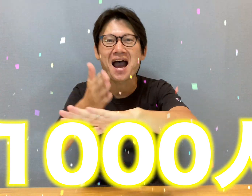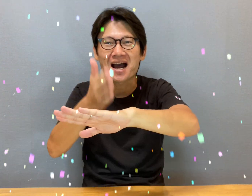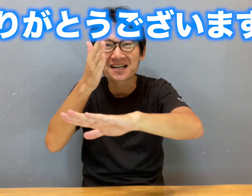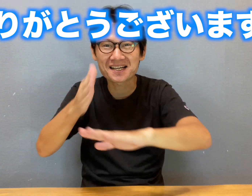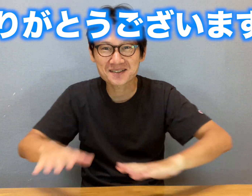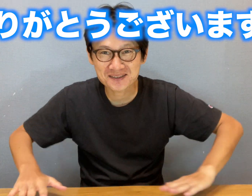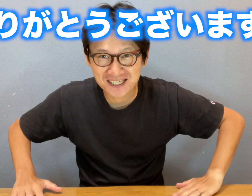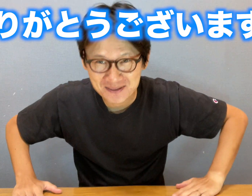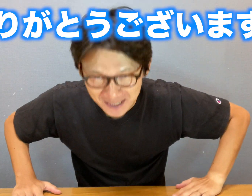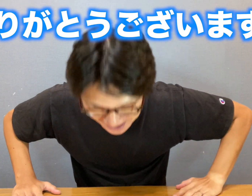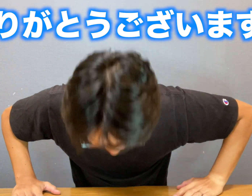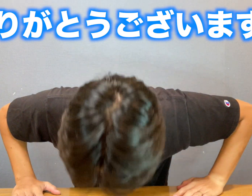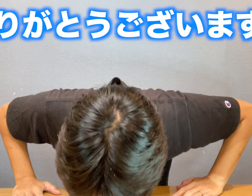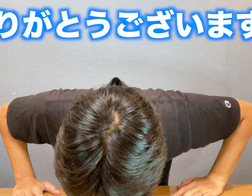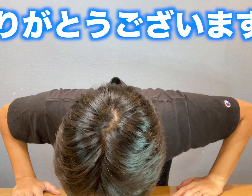ありがとうございます。